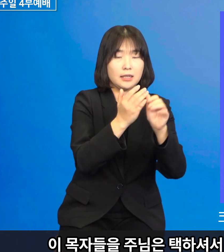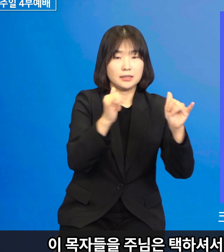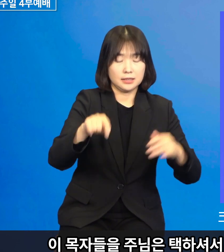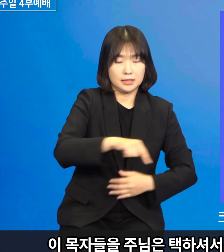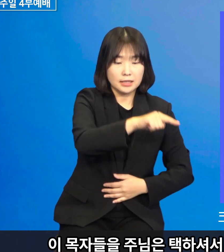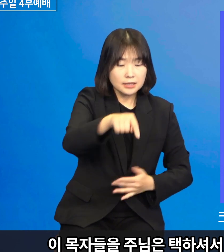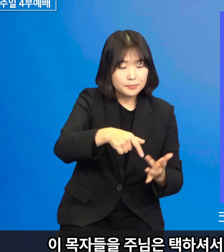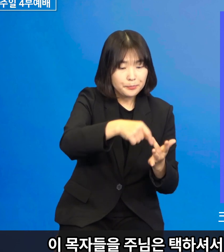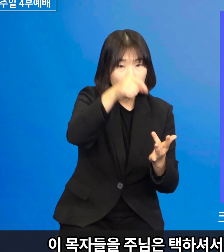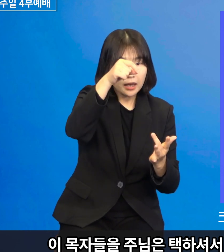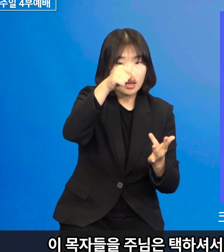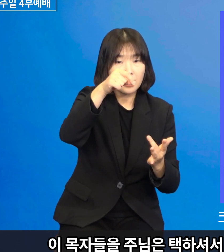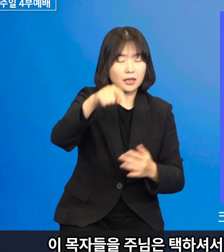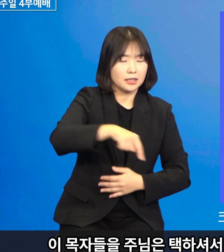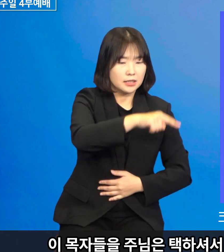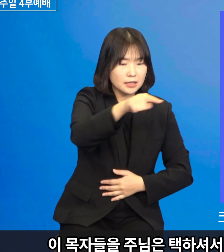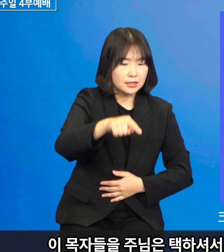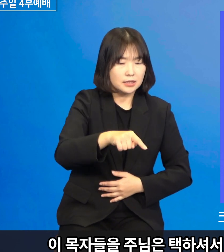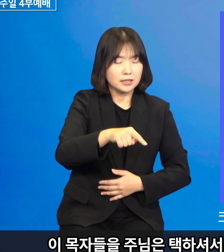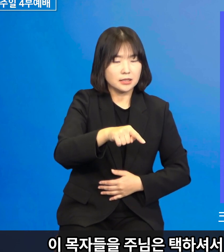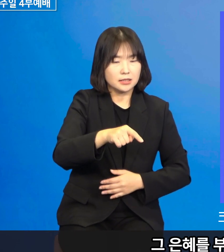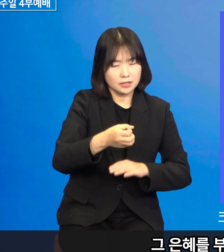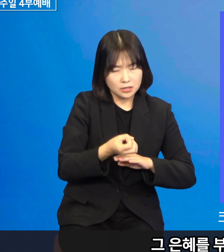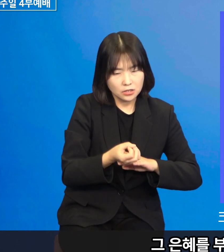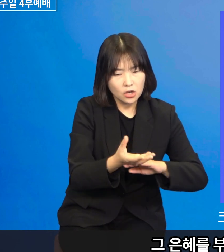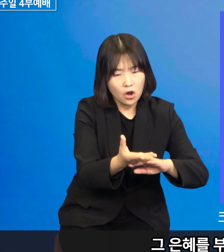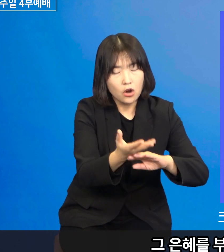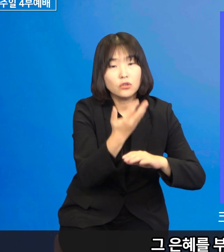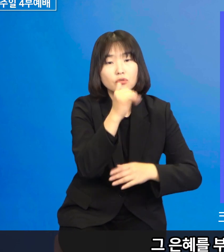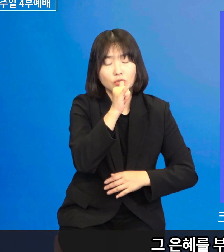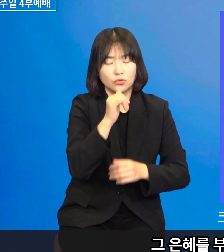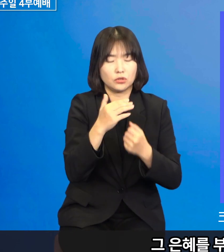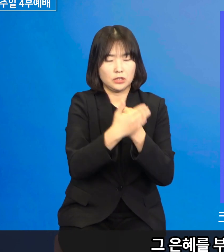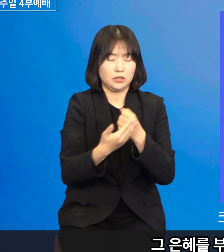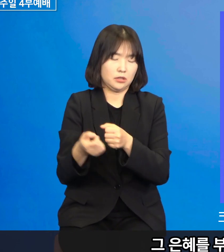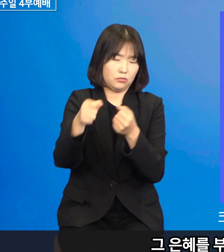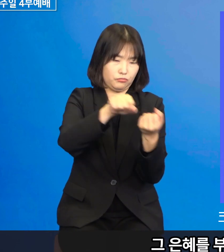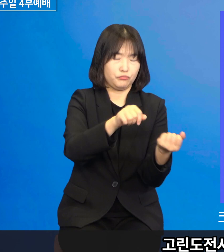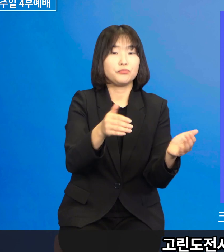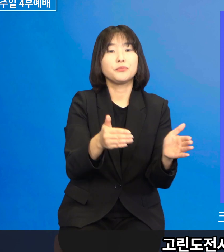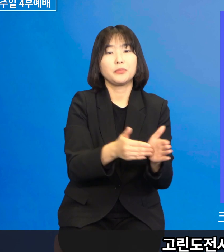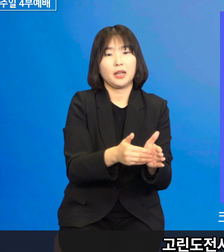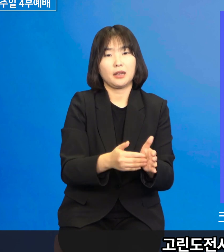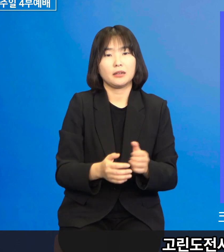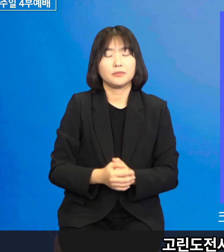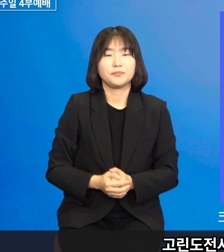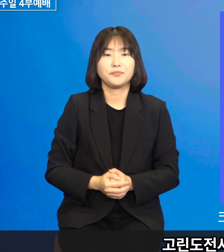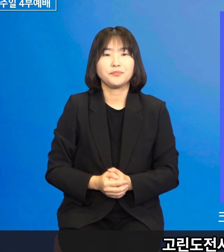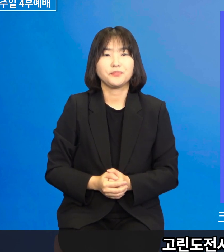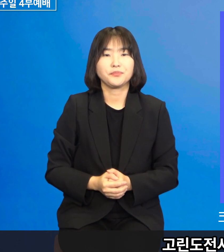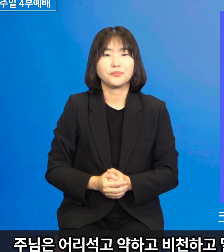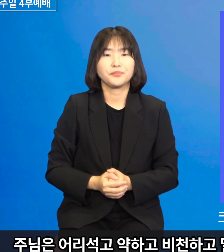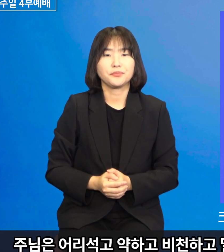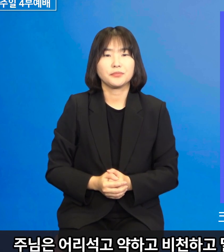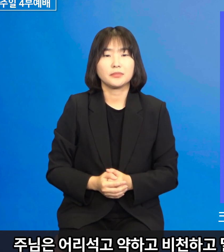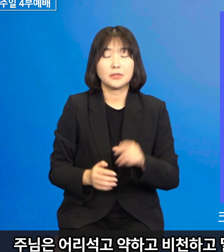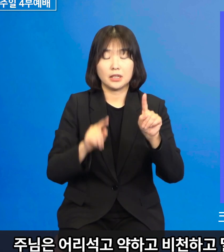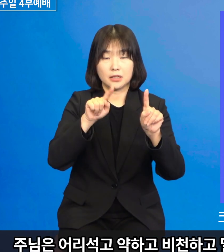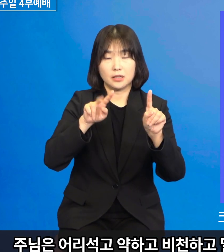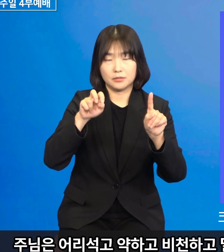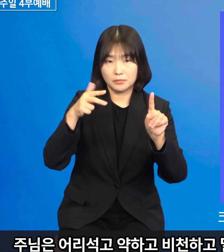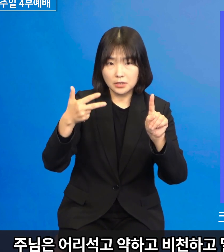택하셔서 그들에게 메신저가 될 수 있도록 그 은혜를 부어 주신 것이죠. 고린도서 1장 27절에